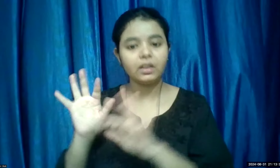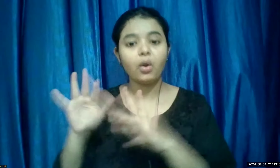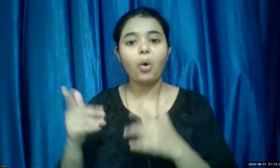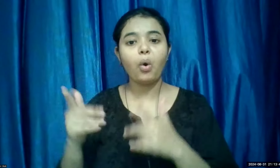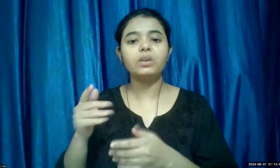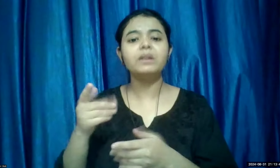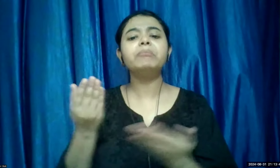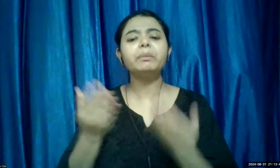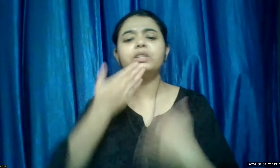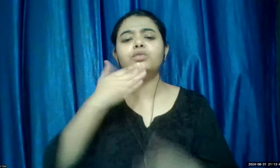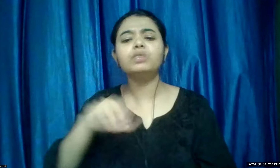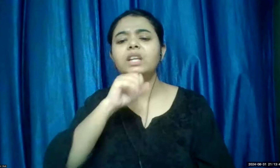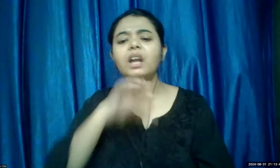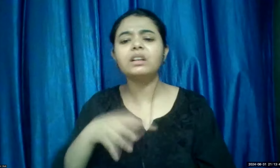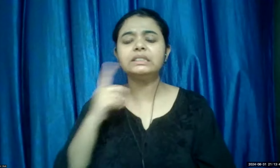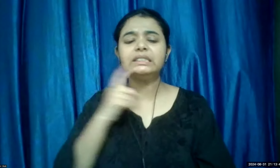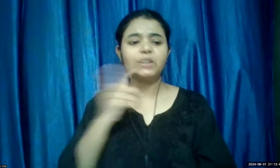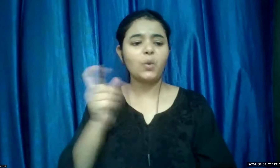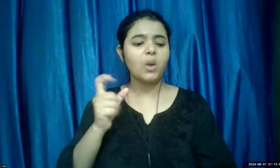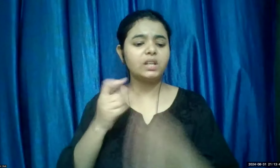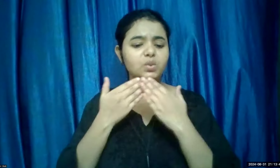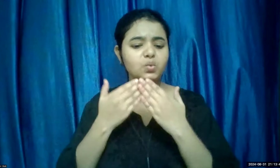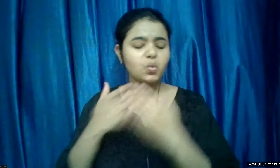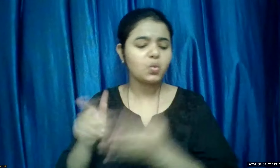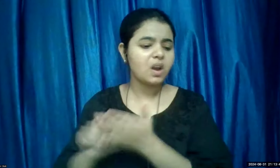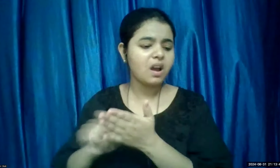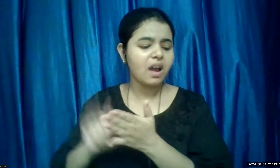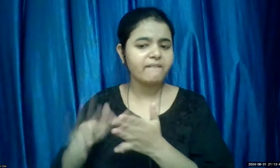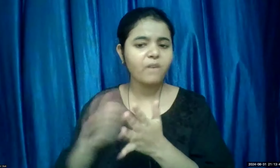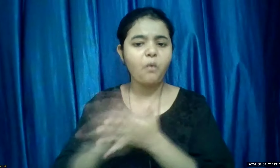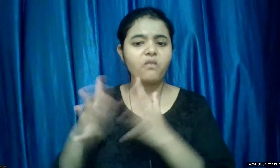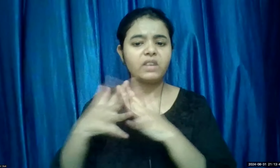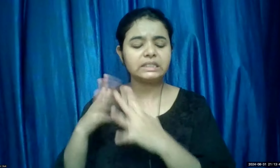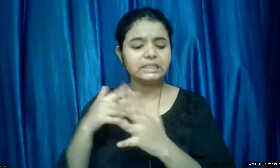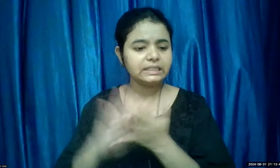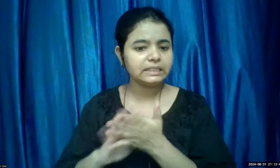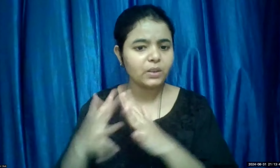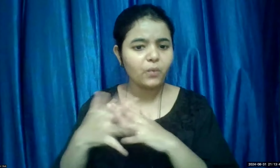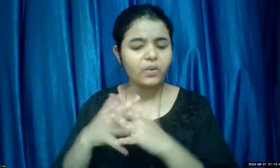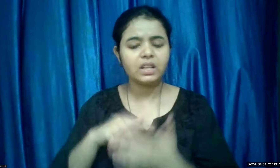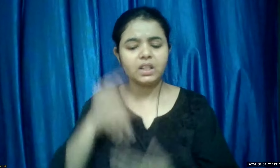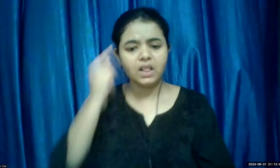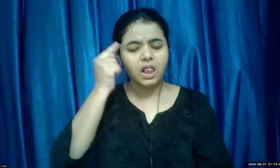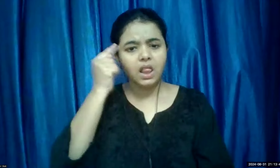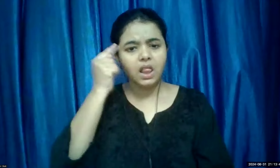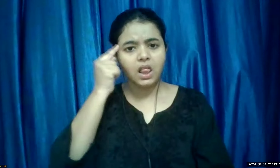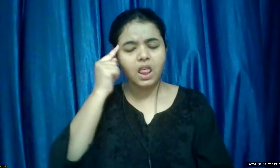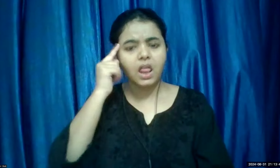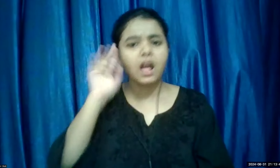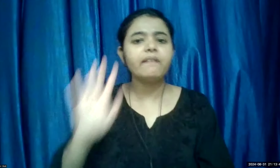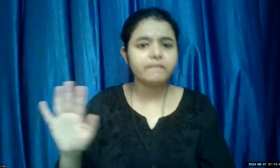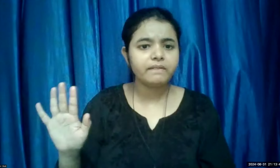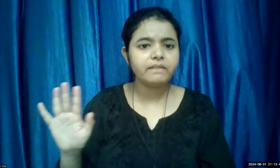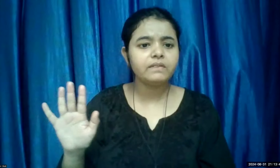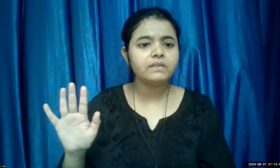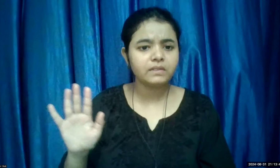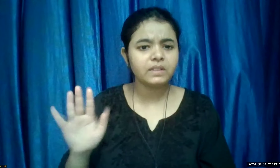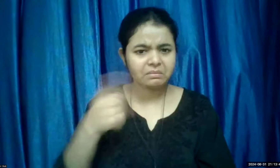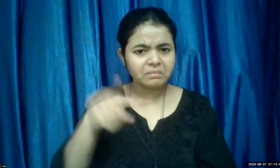का असाइनमेंट पूरा करना है, या स्कूल का कोई असाइनमेंट पूरा करना है, होमवर्क करना है, ऐसा होता है ना।